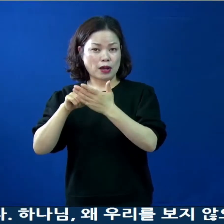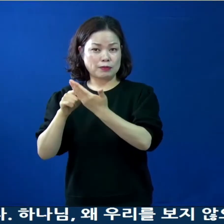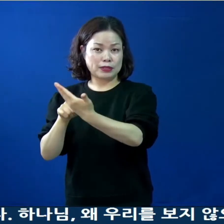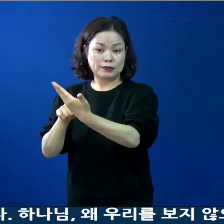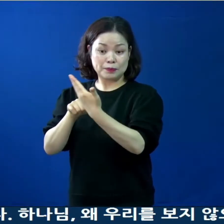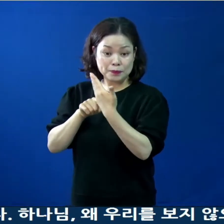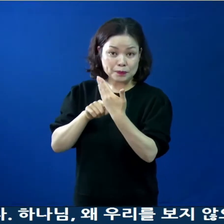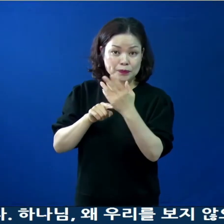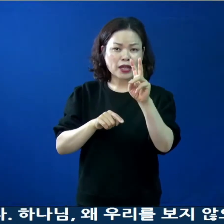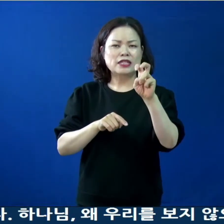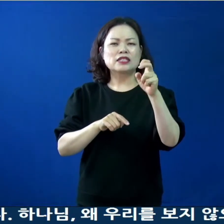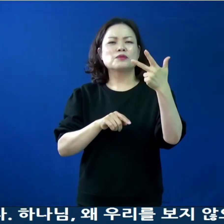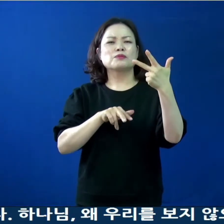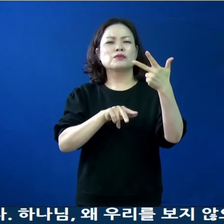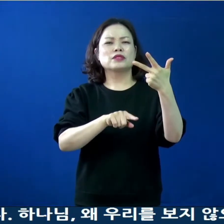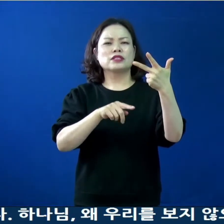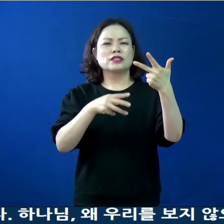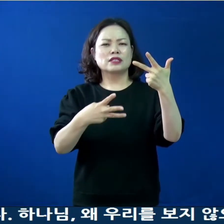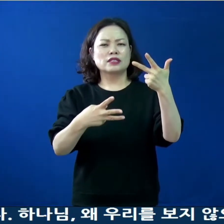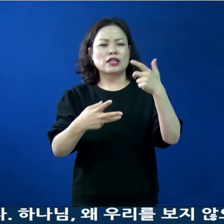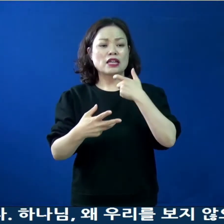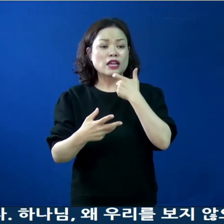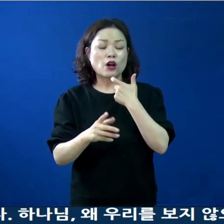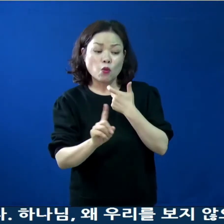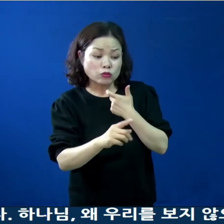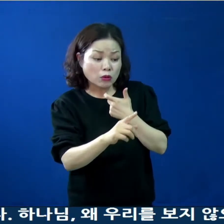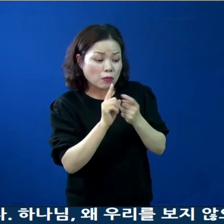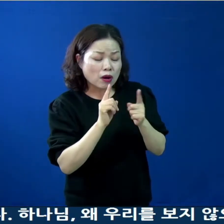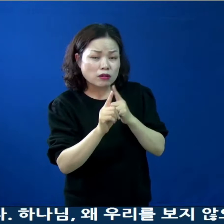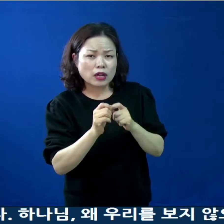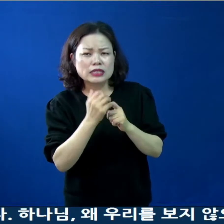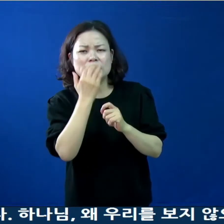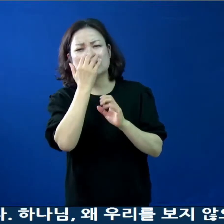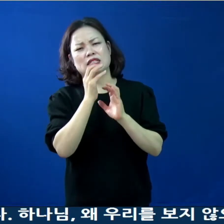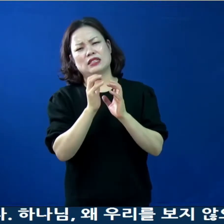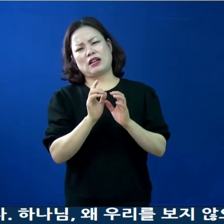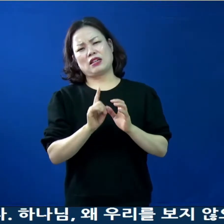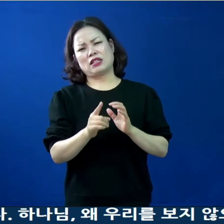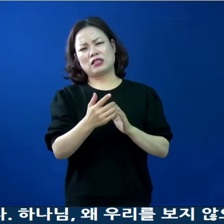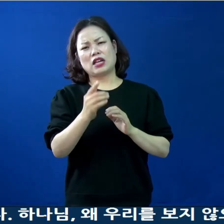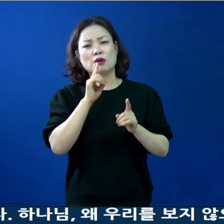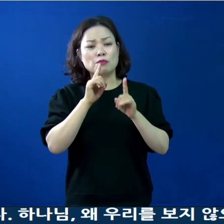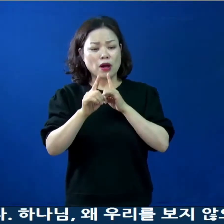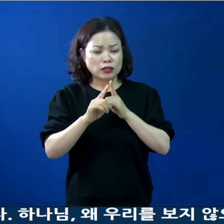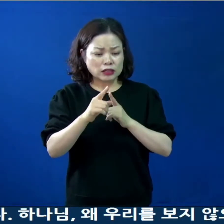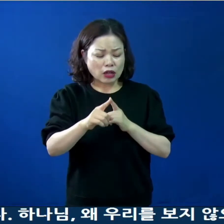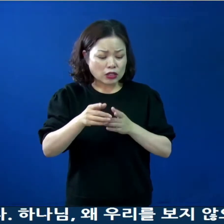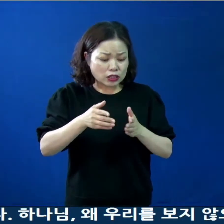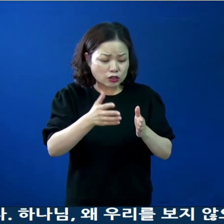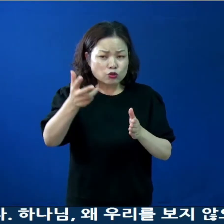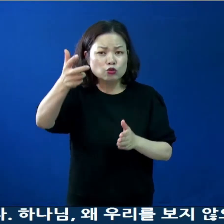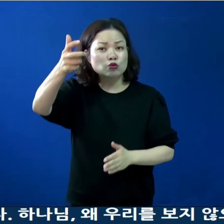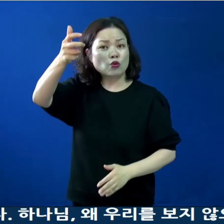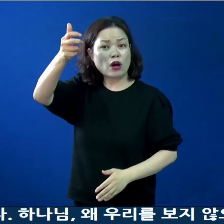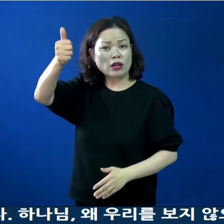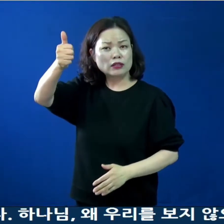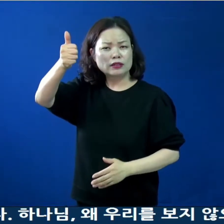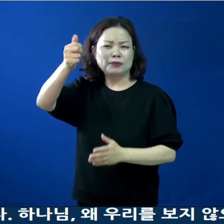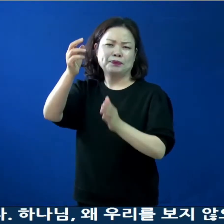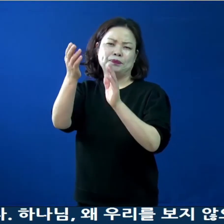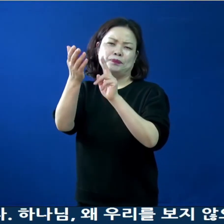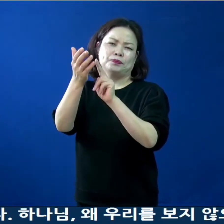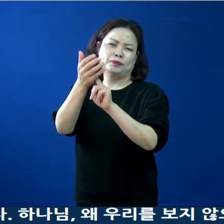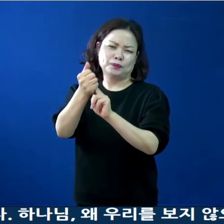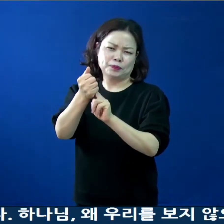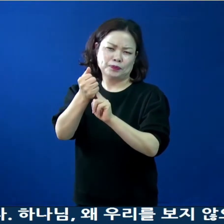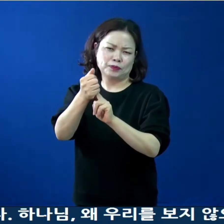27절 읽어보면, 야곱아 어찌하여 너가 말하며 이스라엘아 내가 이르기를 내 길은 여호와께 숨겨졌으며